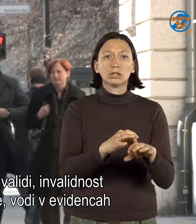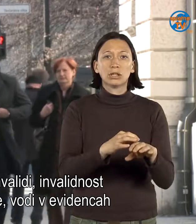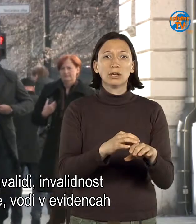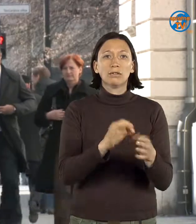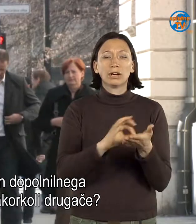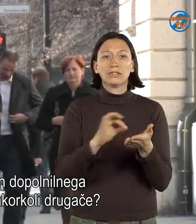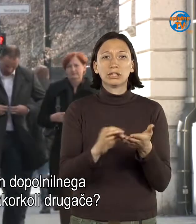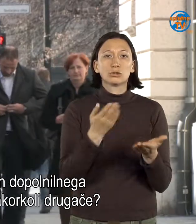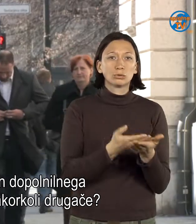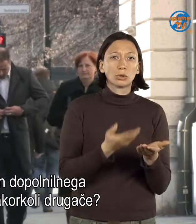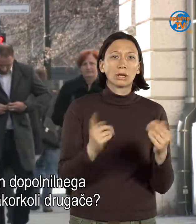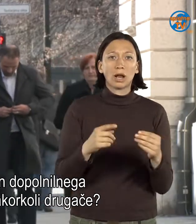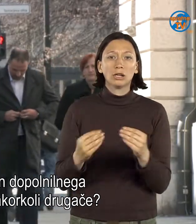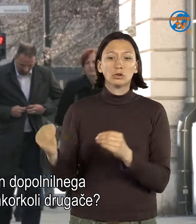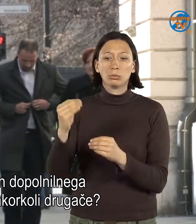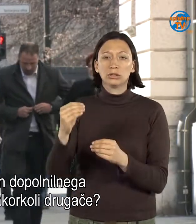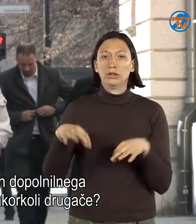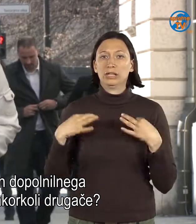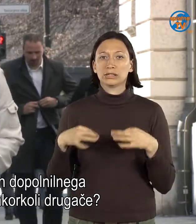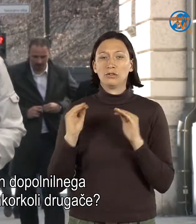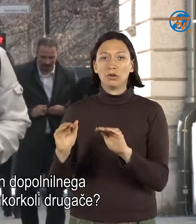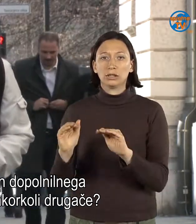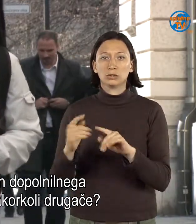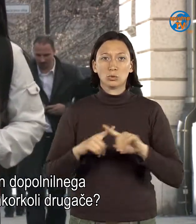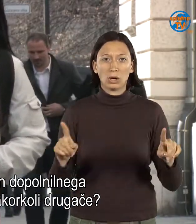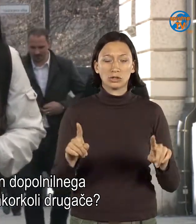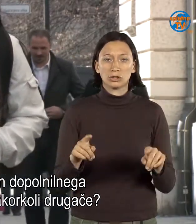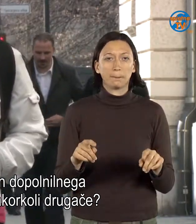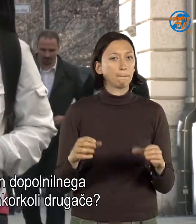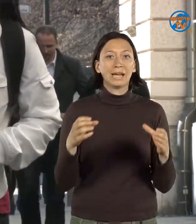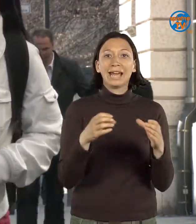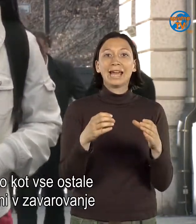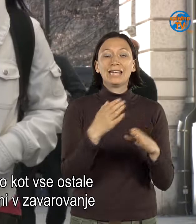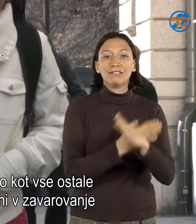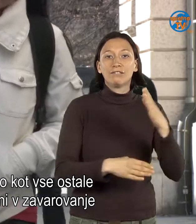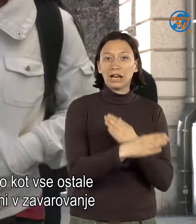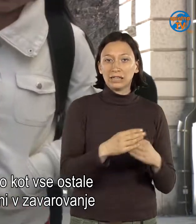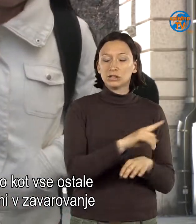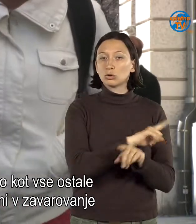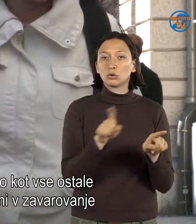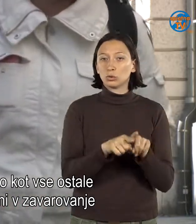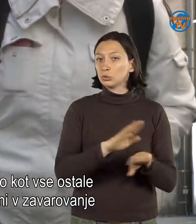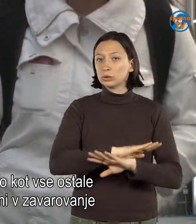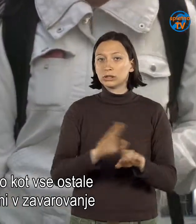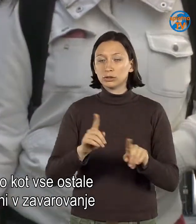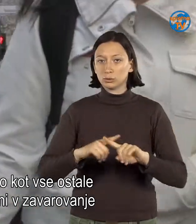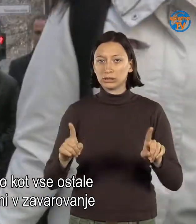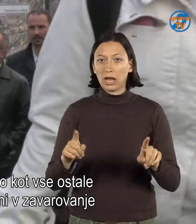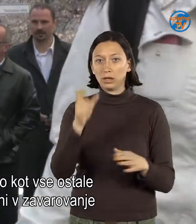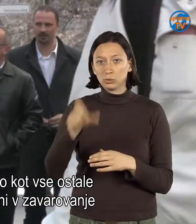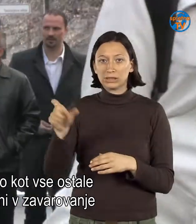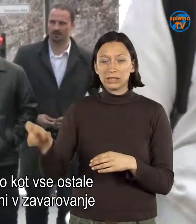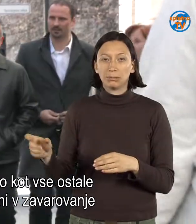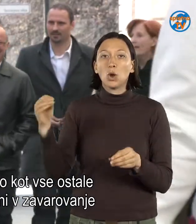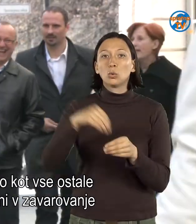v evidencah osnovnega ali pa dopolnilnega zavarovanja? Invalidi so tako kot vsi